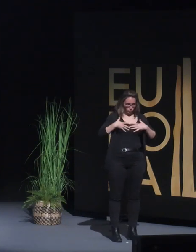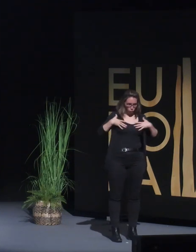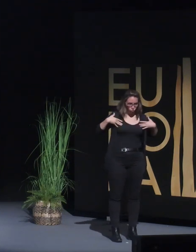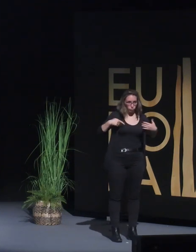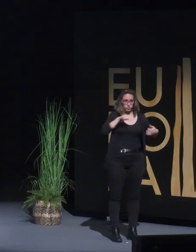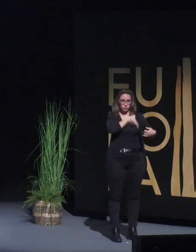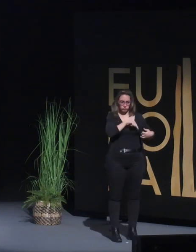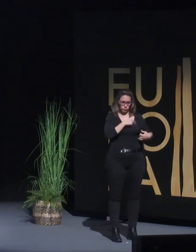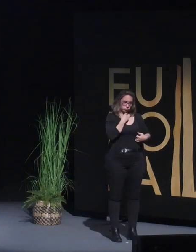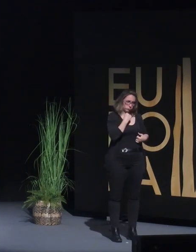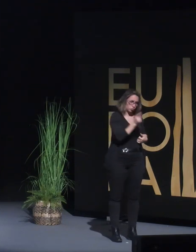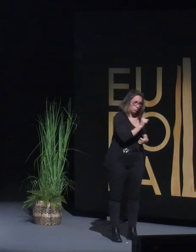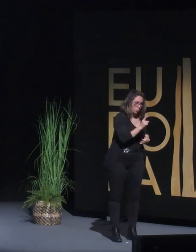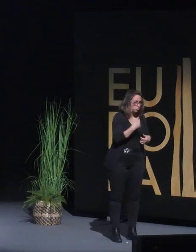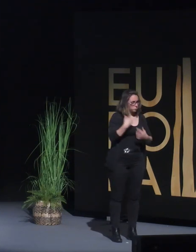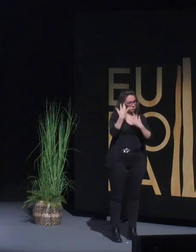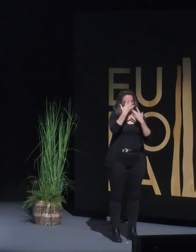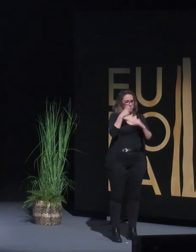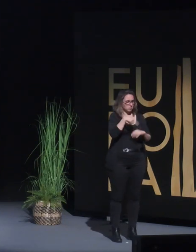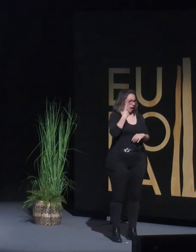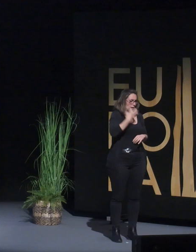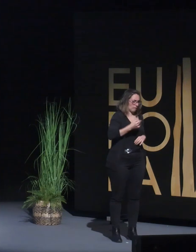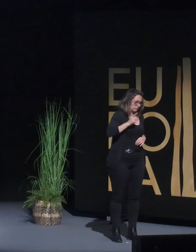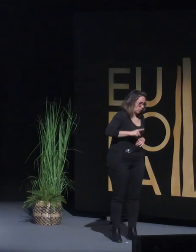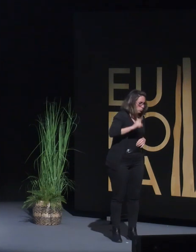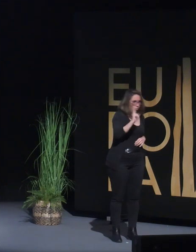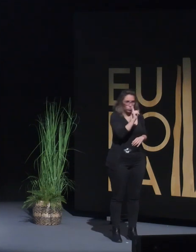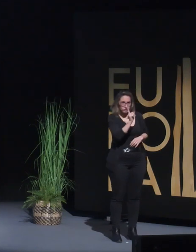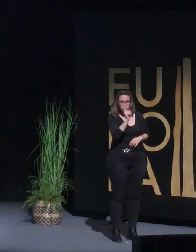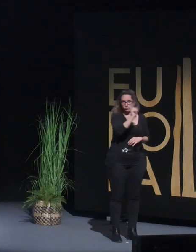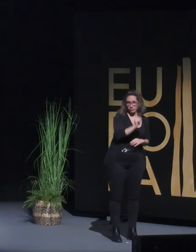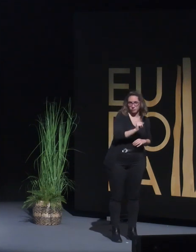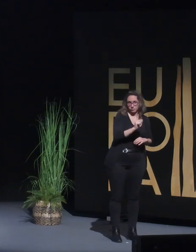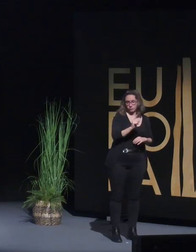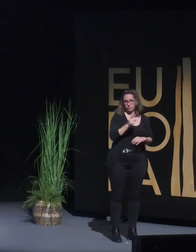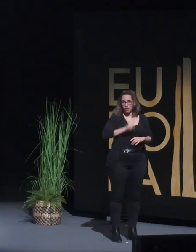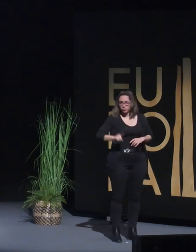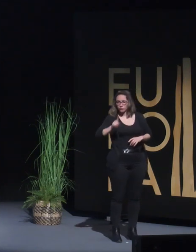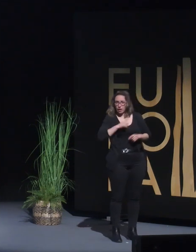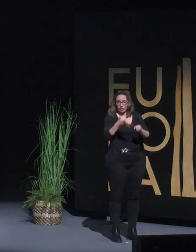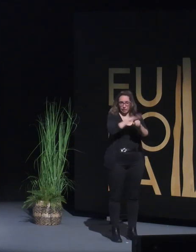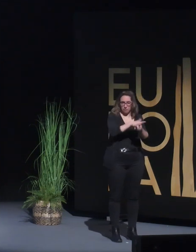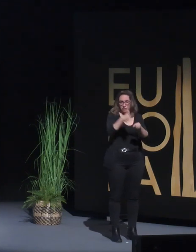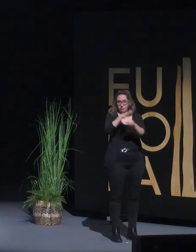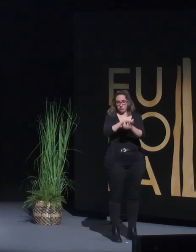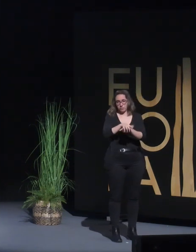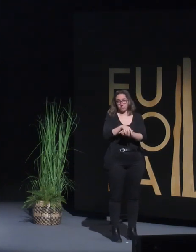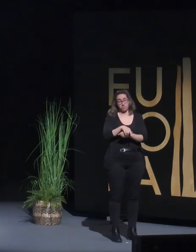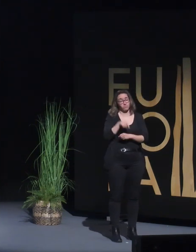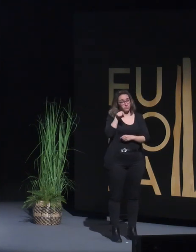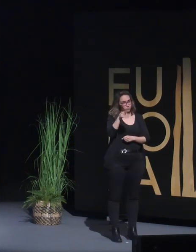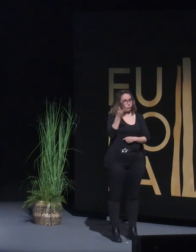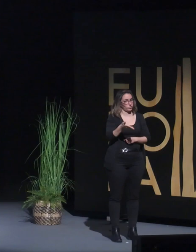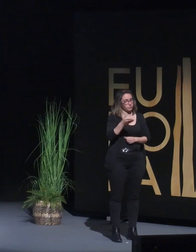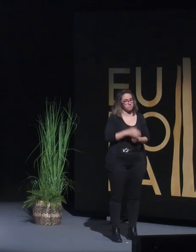que no nos gusta, nos intentamos convencer de que no está pasando. Y ahí es donde lo comunitario creo que... Yo creo que es imprescindible. Yo creo que